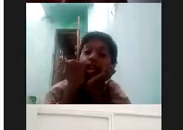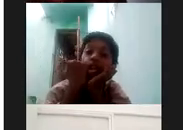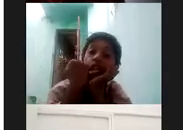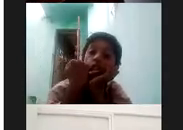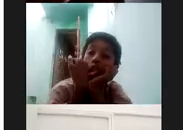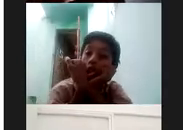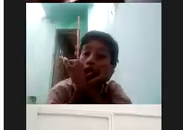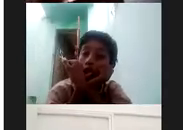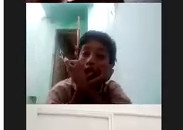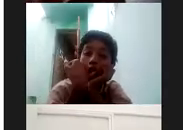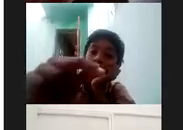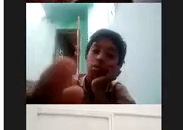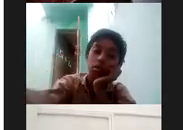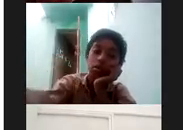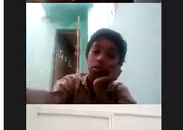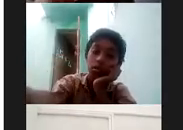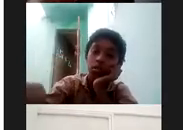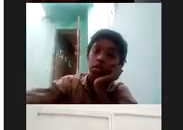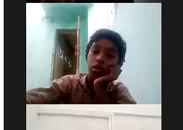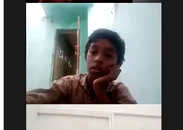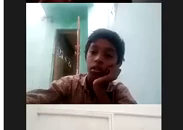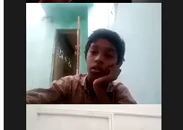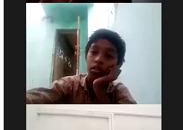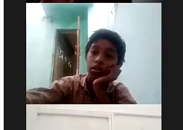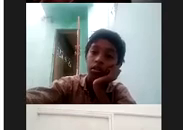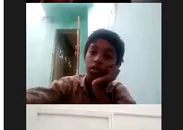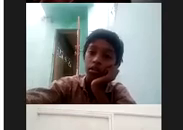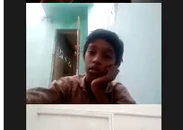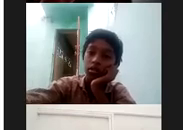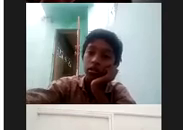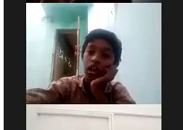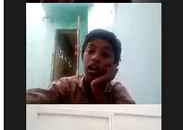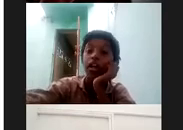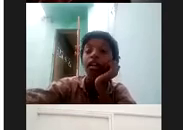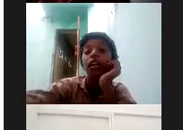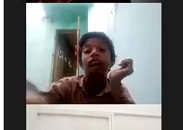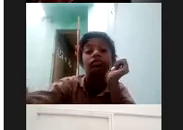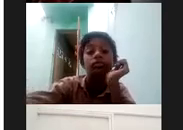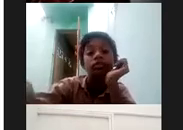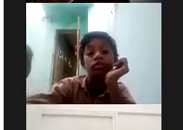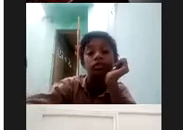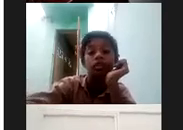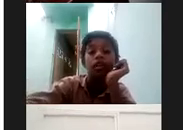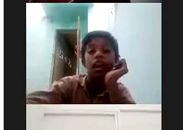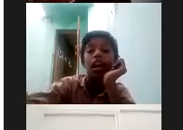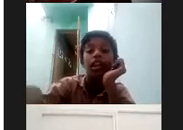చూడండి. అందరూ ఒకసారి ఎరేజ్ చేసి చూడండి. ఎరేజ్ కావటం లేదు మ్యామ్. నాది కాదు